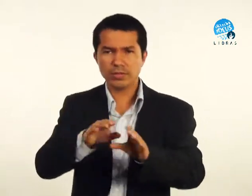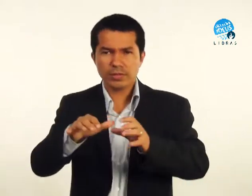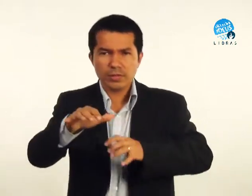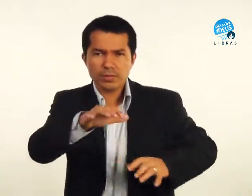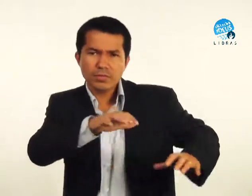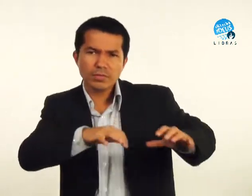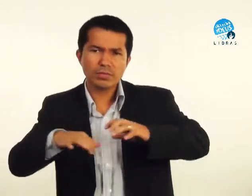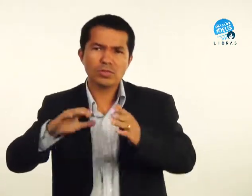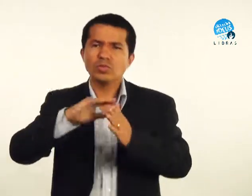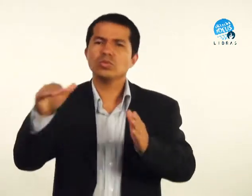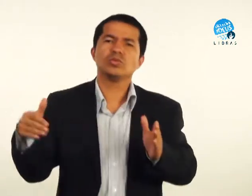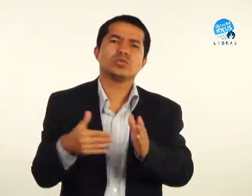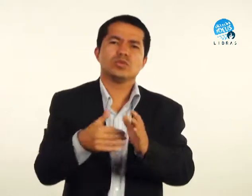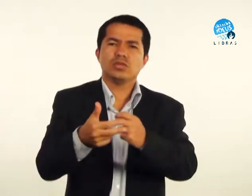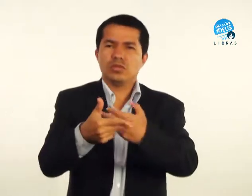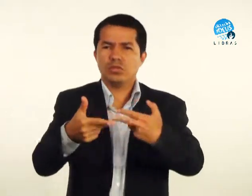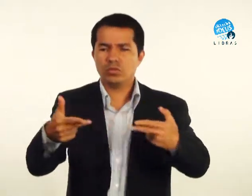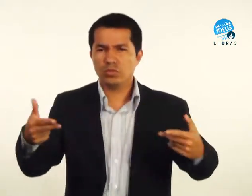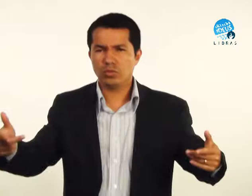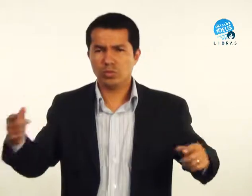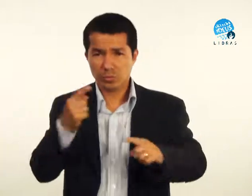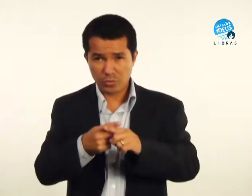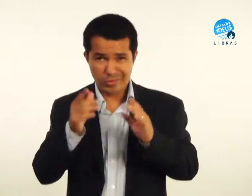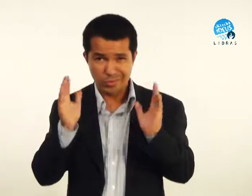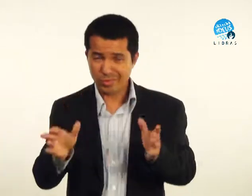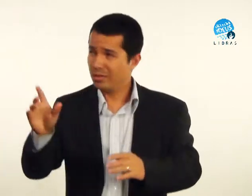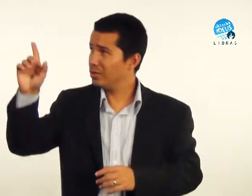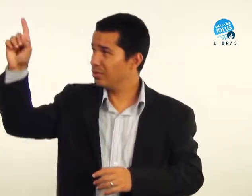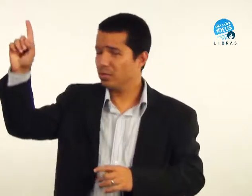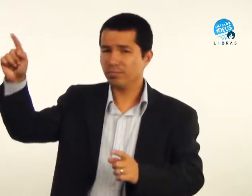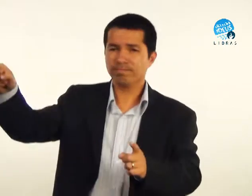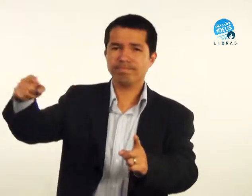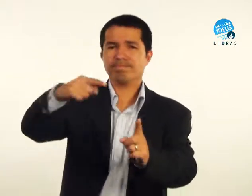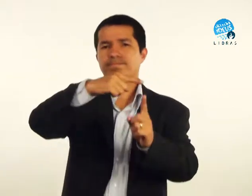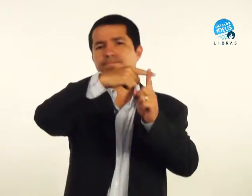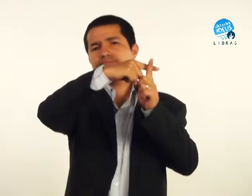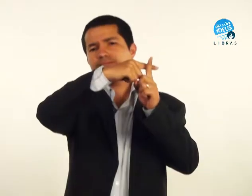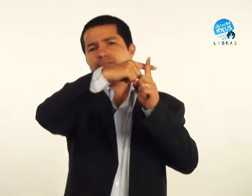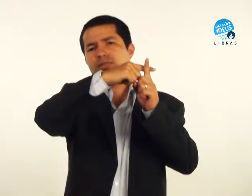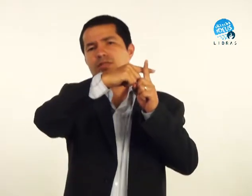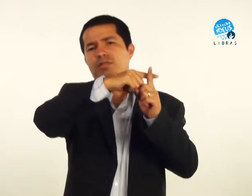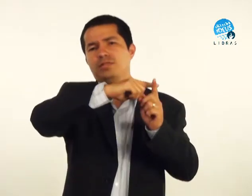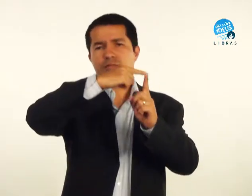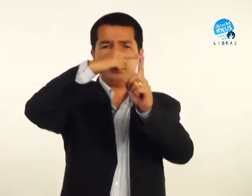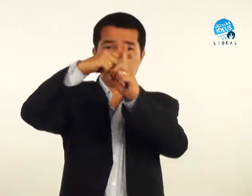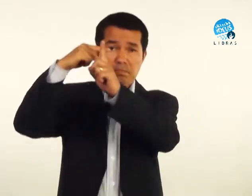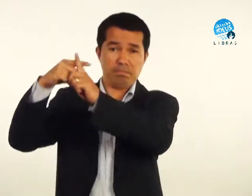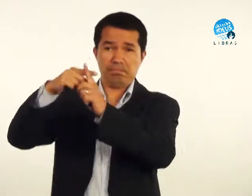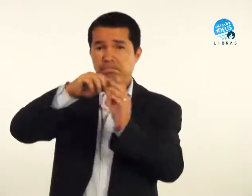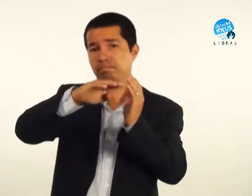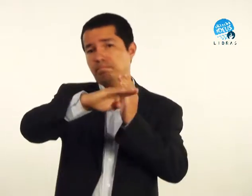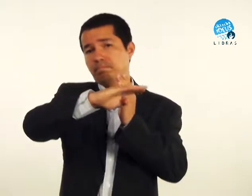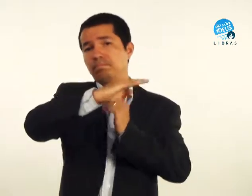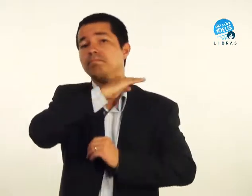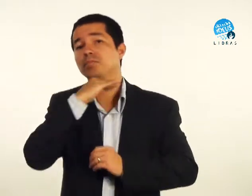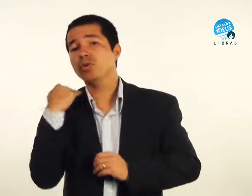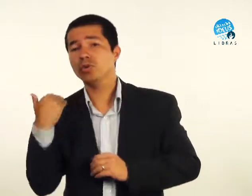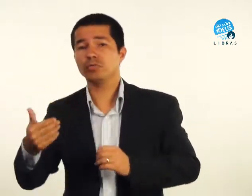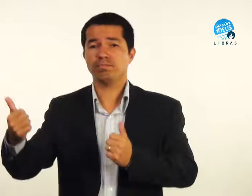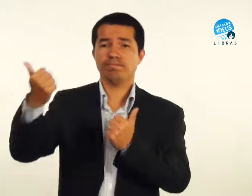preciso ser restaurado. Mas Ele já preparou todas as coisas para essa restauração quando Ele morreu na cruz do Calvário. E